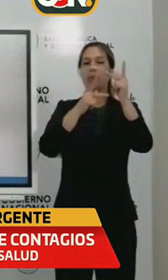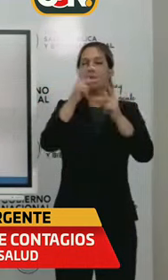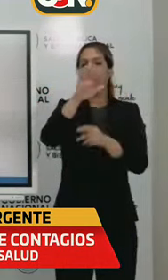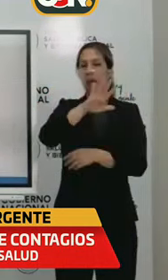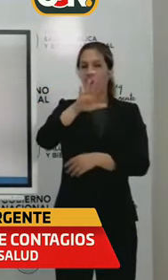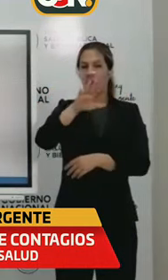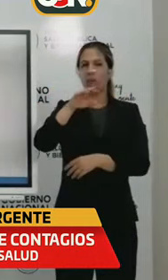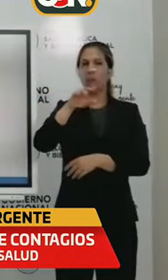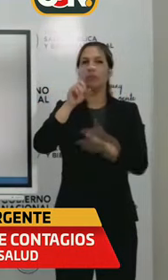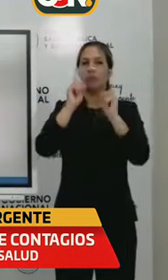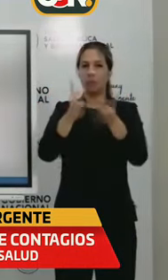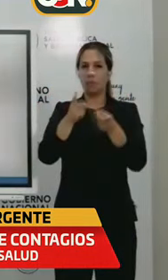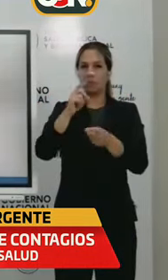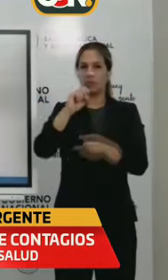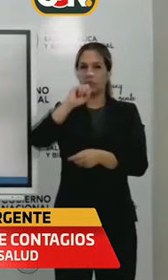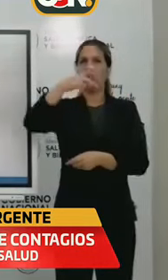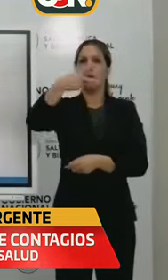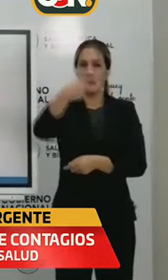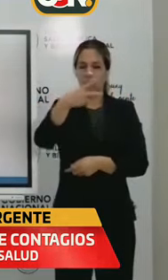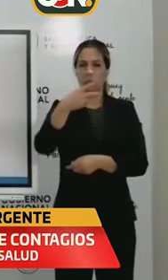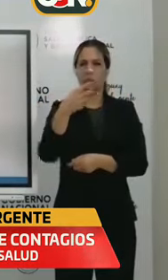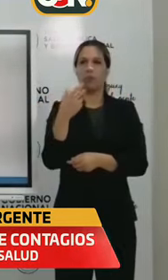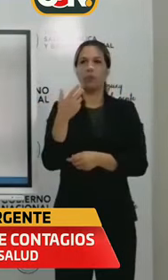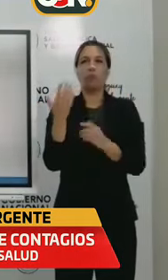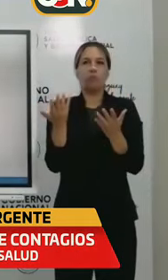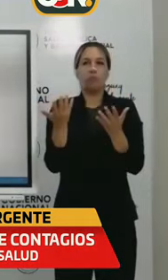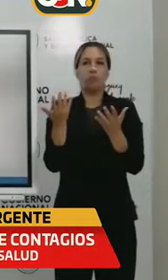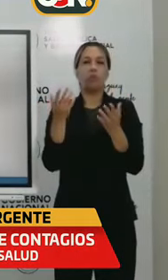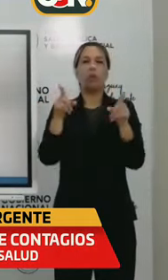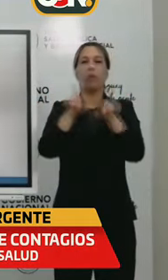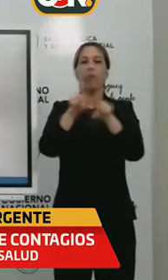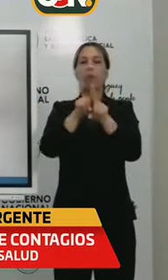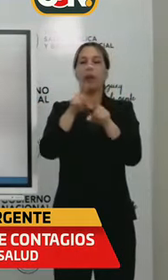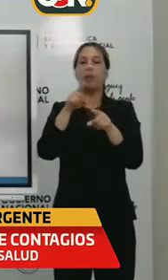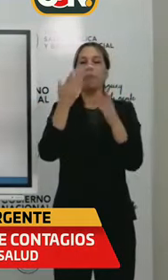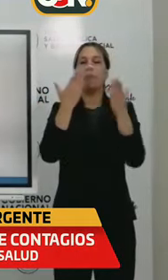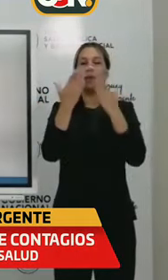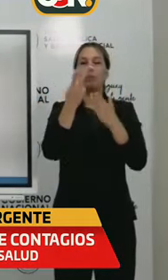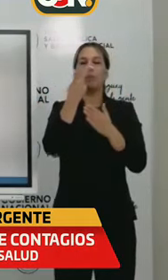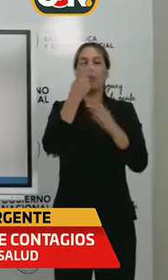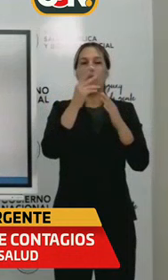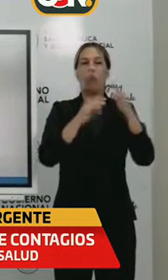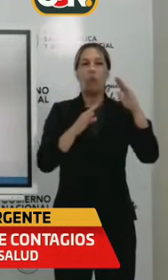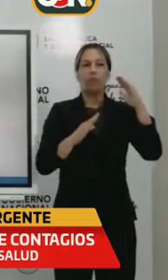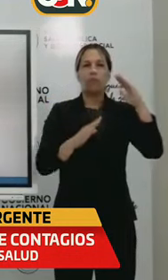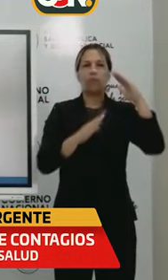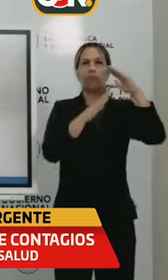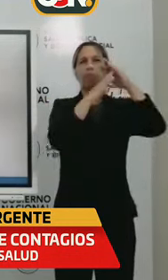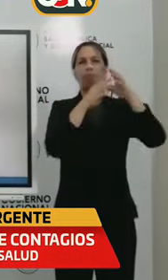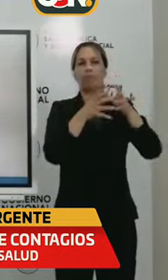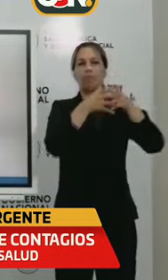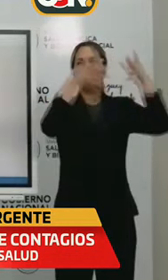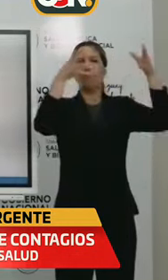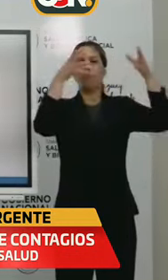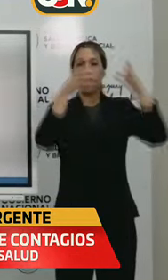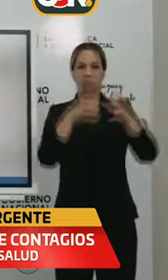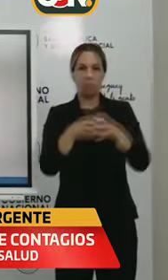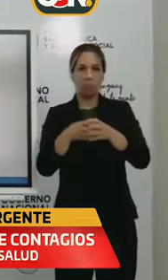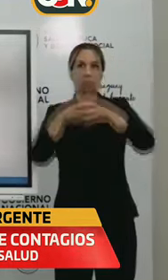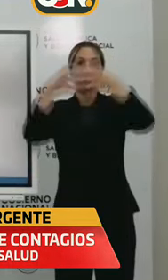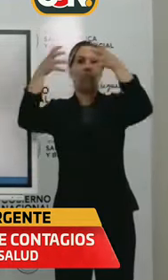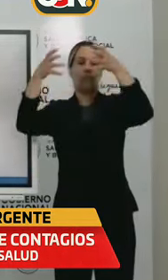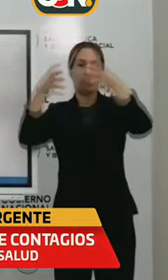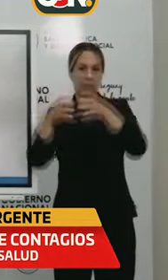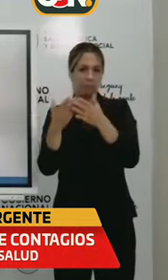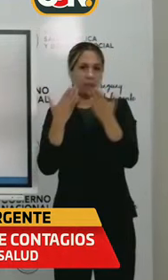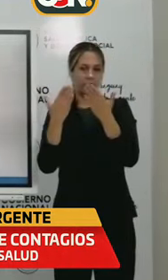Entonces, si vemos los microterritorios, si vemos a nivel país, parece que hacen dos olitas así. Pero si vemos lo que está ocurriendo en los microterritorios, vemos